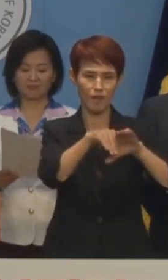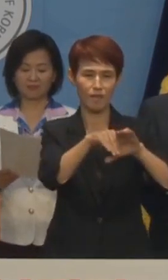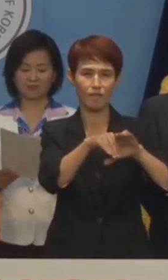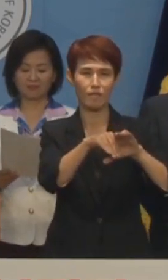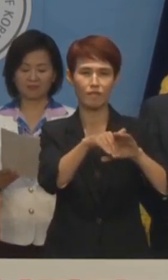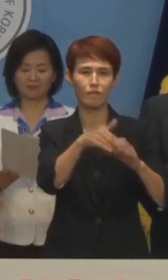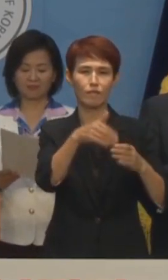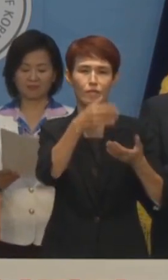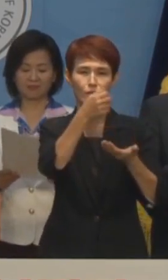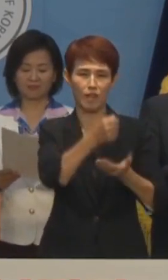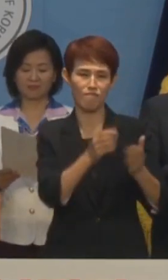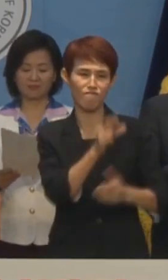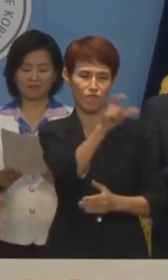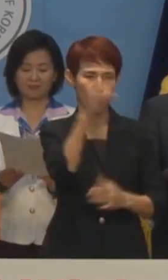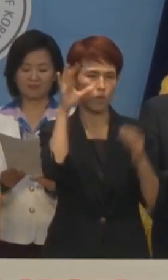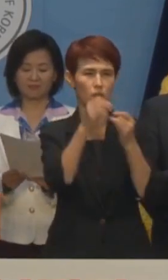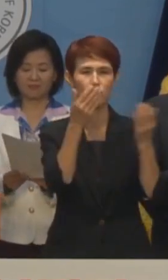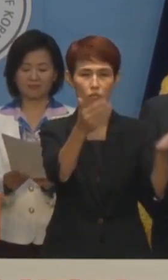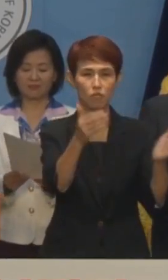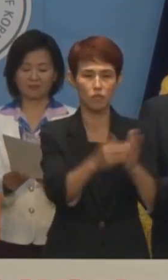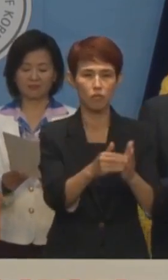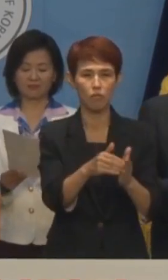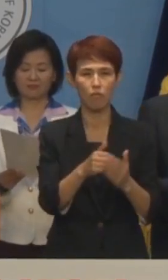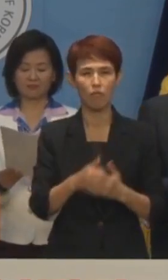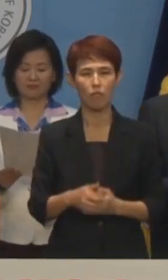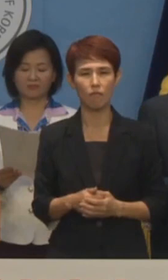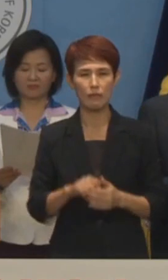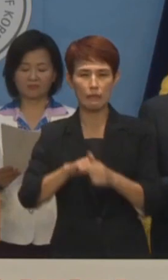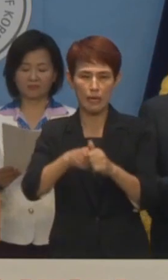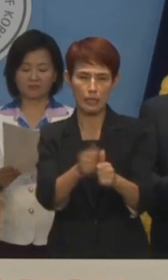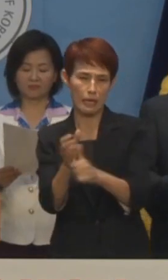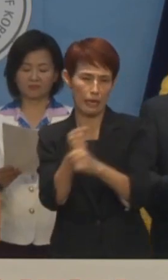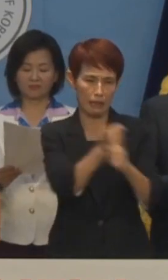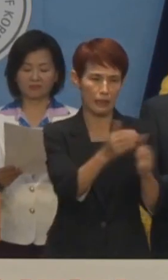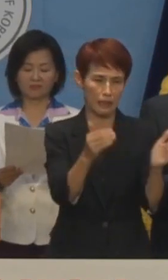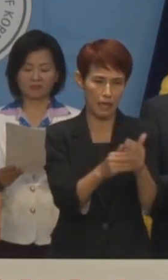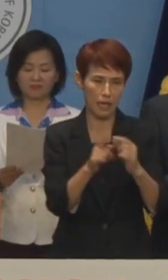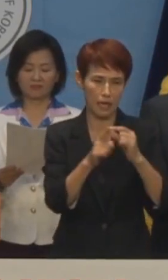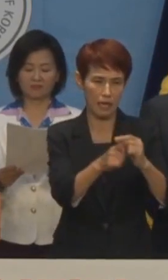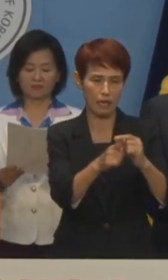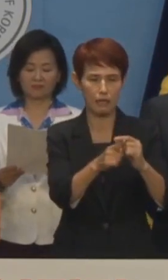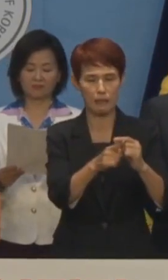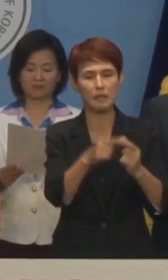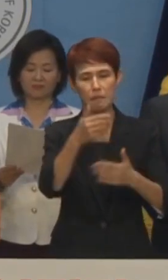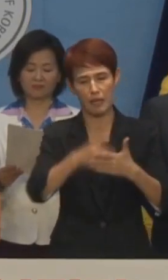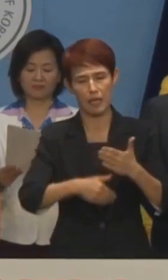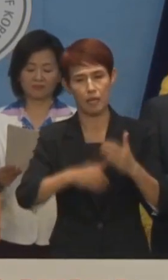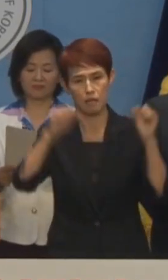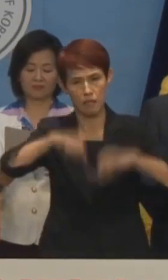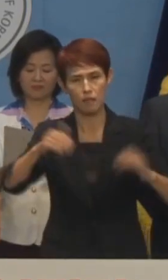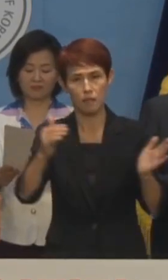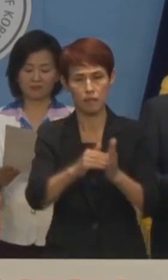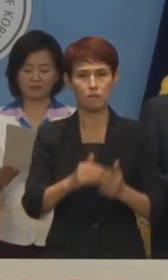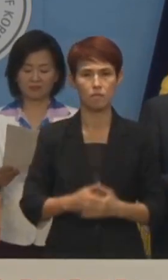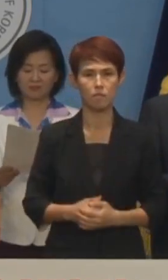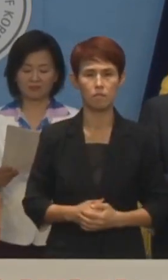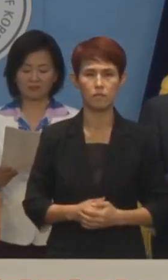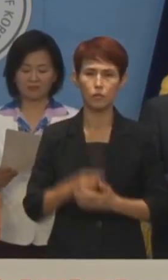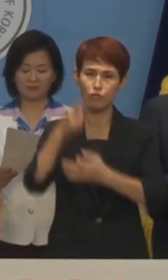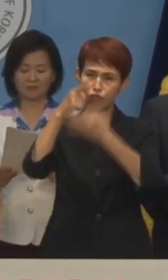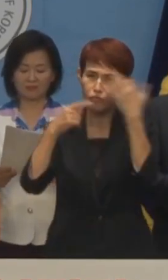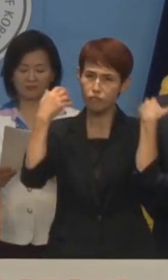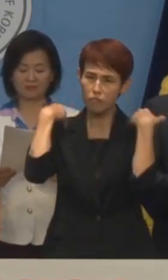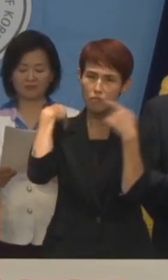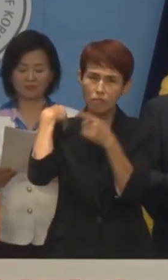동의하면서 조선인 강제동원 표현도 넣지 못하는 저자세 협상 외교 참사를 만들었다. 윤석열 정권의 외교